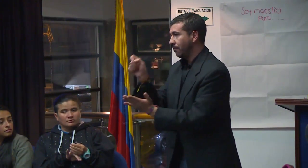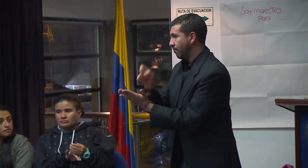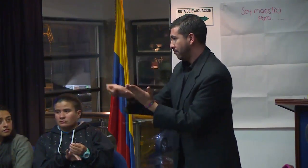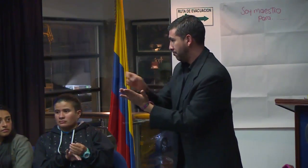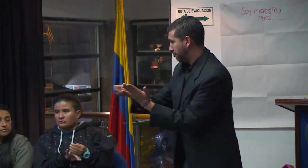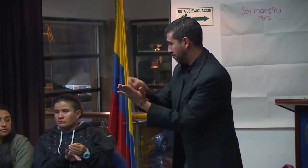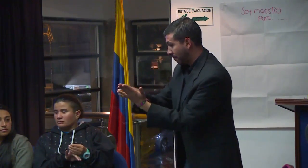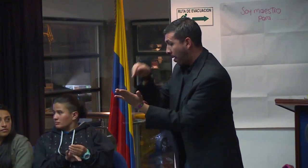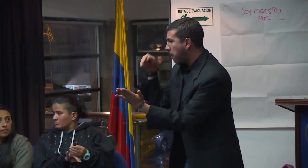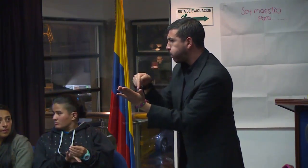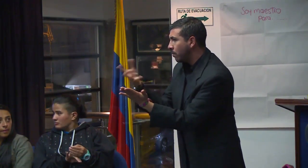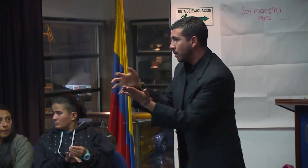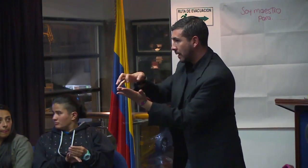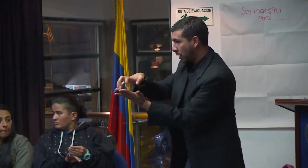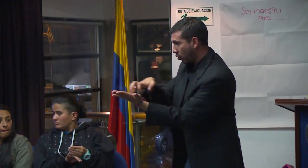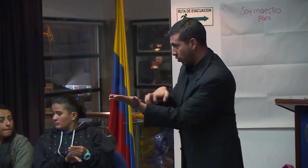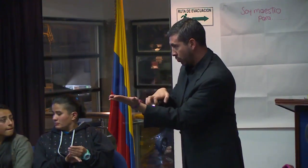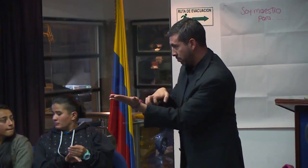Sí, no sabemos quién fue.